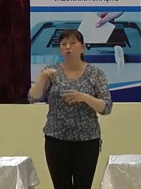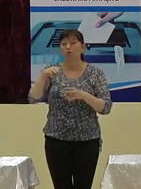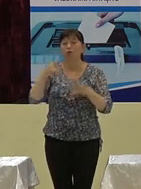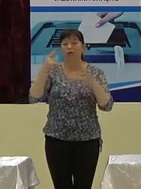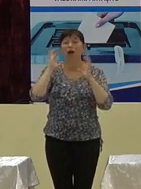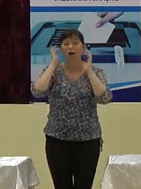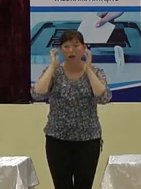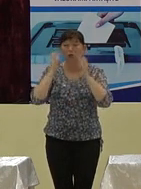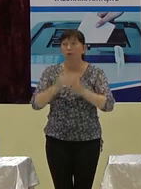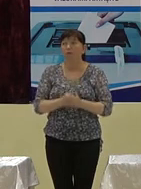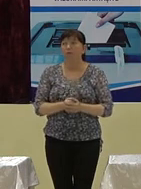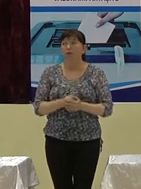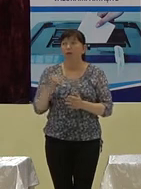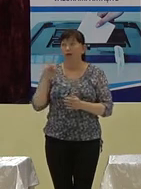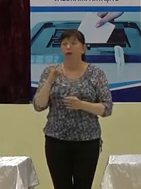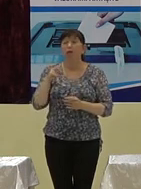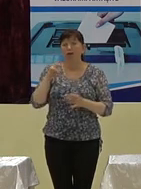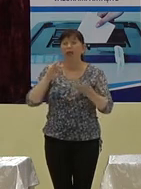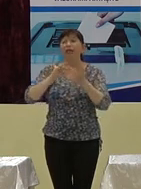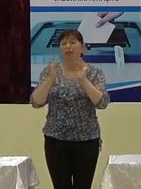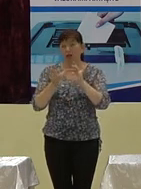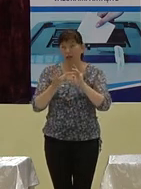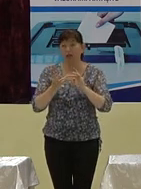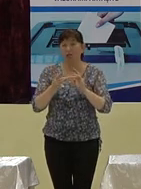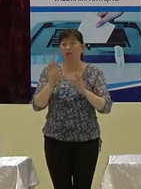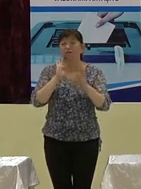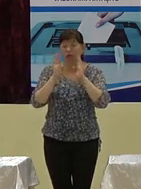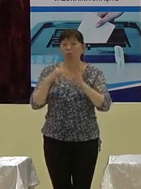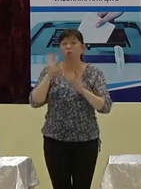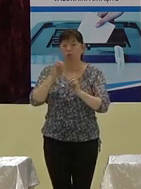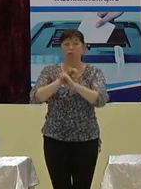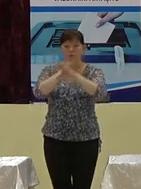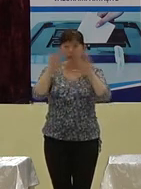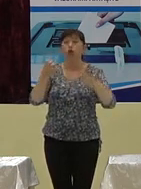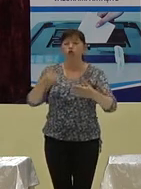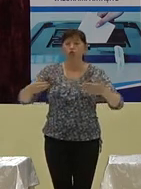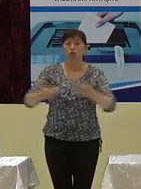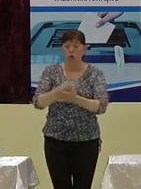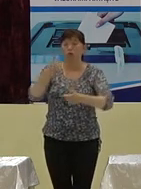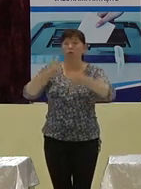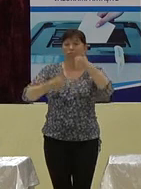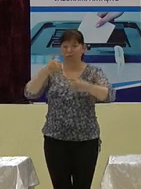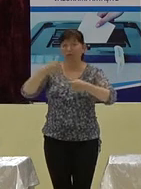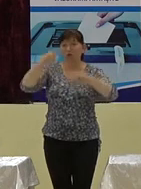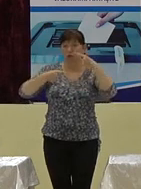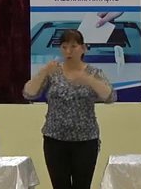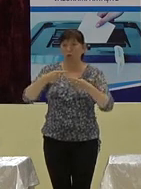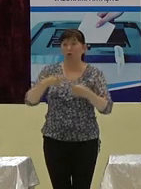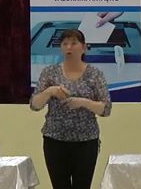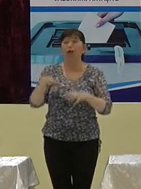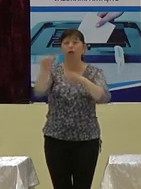postului de radio și pe rețelele de socializare, vom transmite o nouă rundă de dezbateri